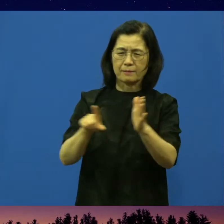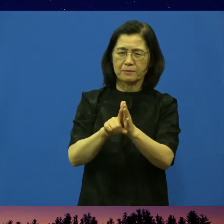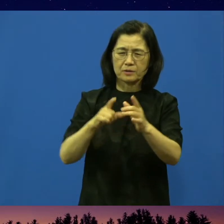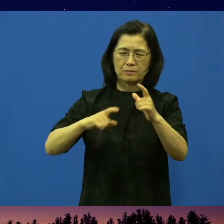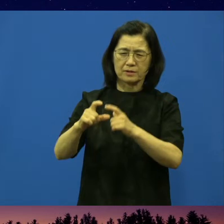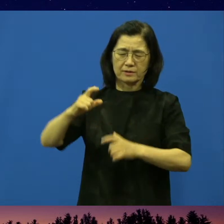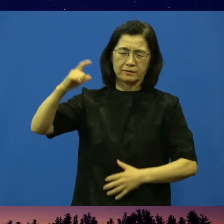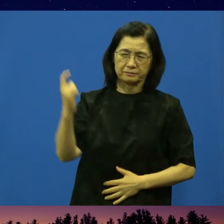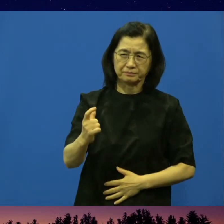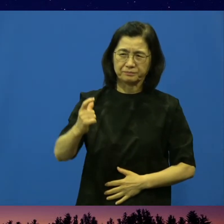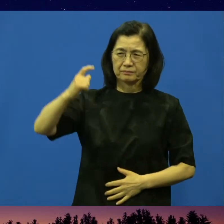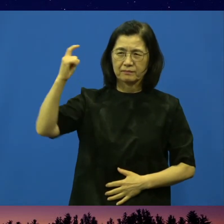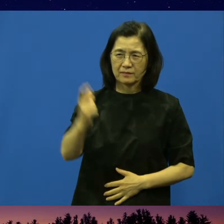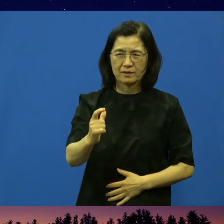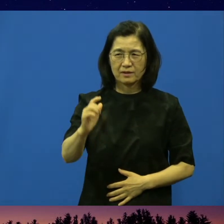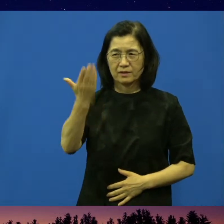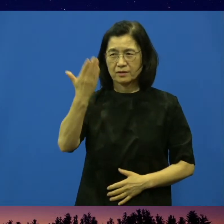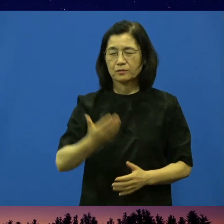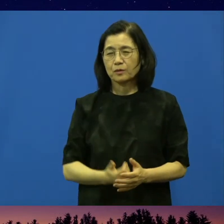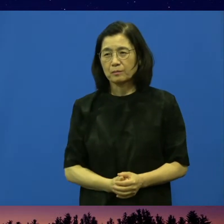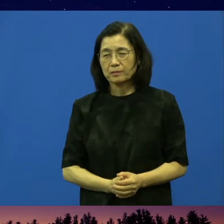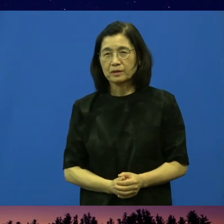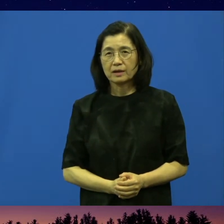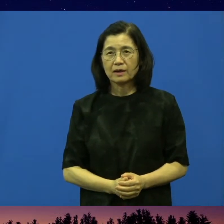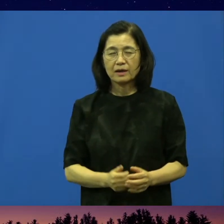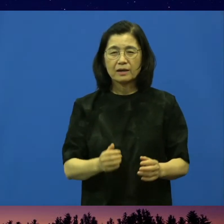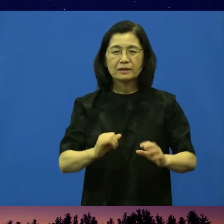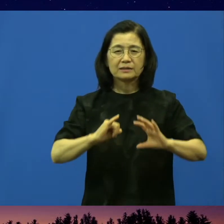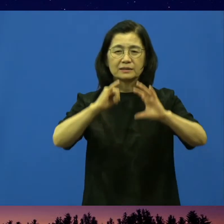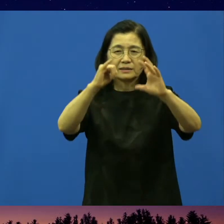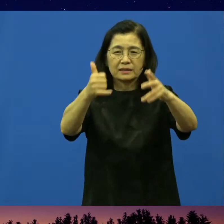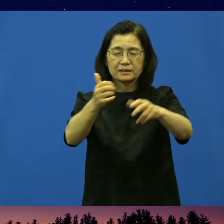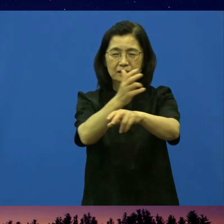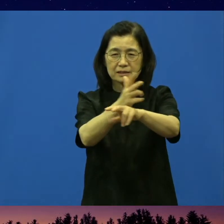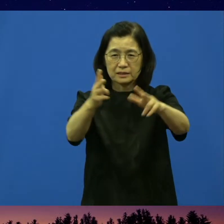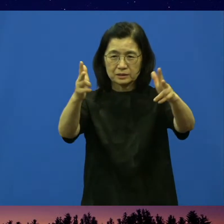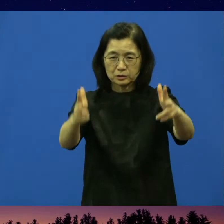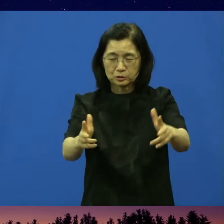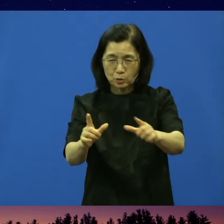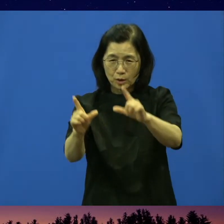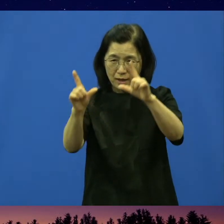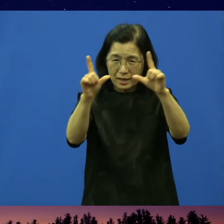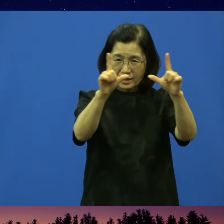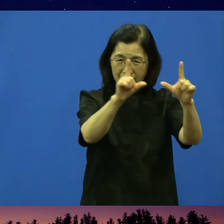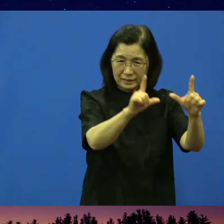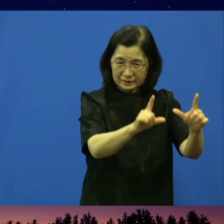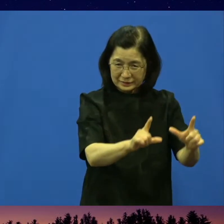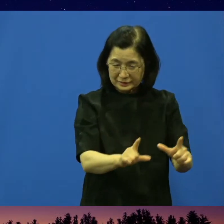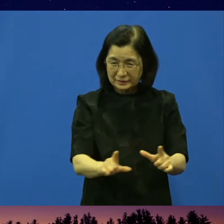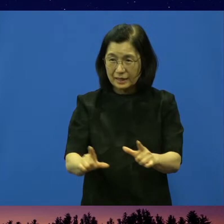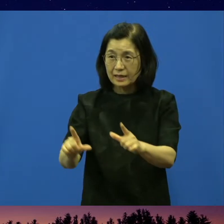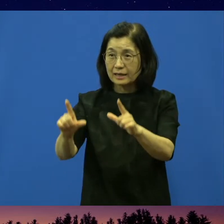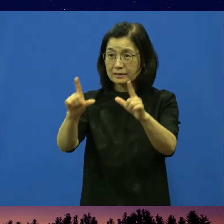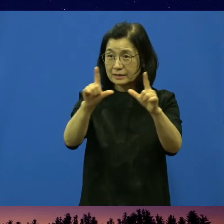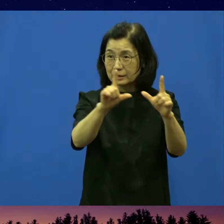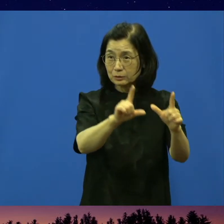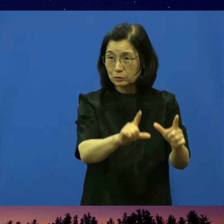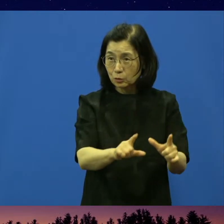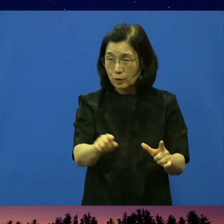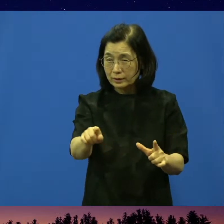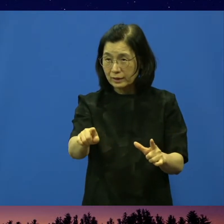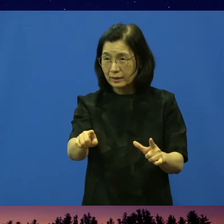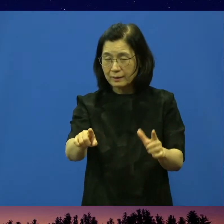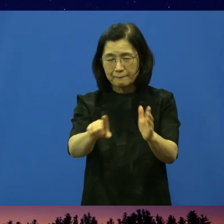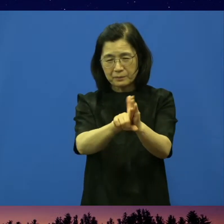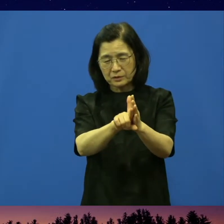여러분, 교회 문을 열고 나가서 일주일 동안 살다 보면요, 나도 모르게 이 애굽에 돌아가고 싶은 욕망이 일어납니다.